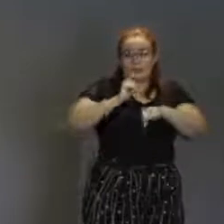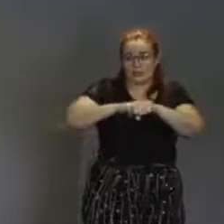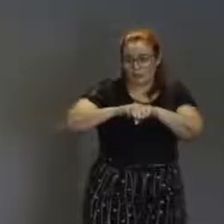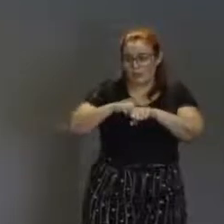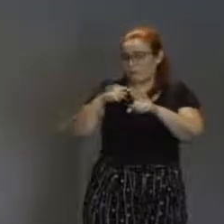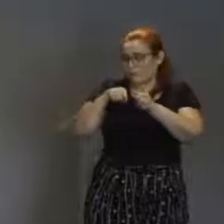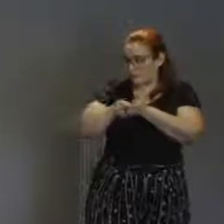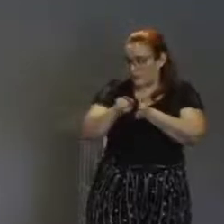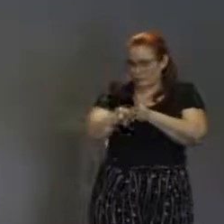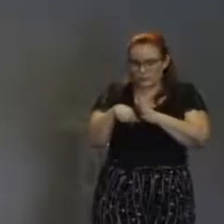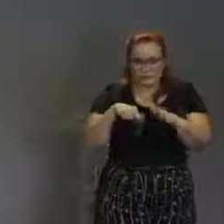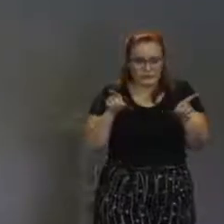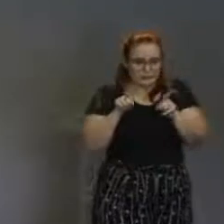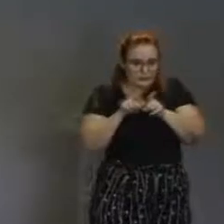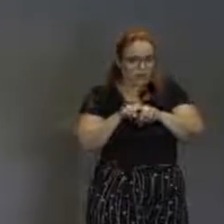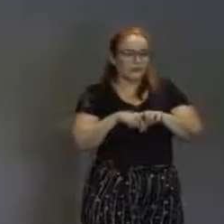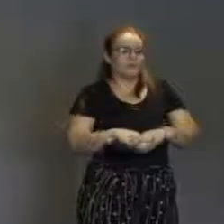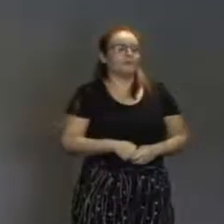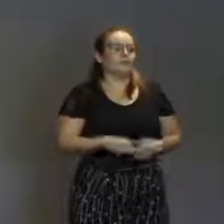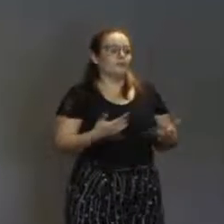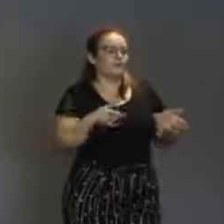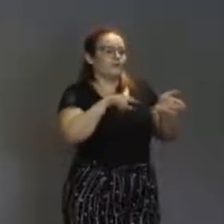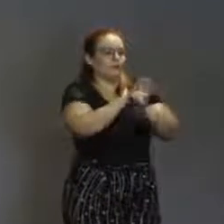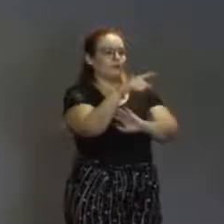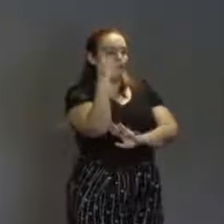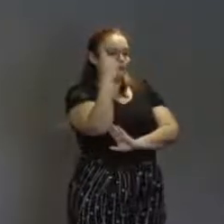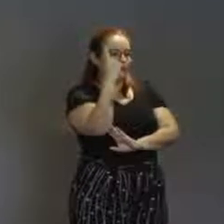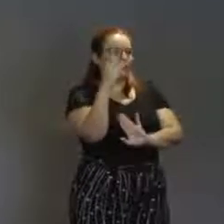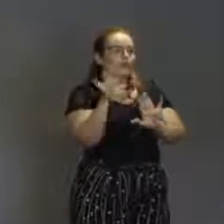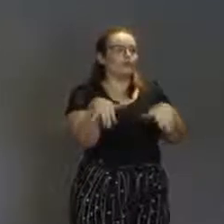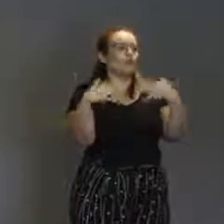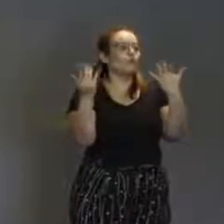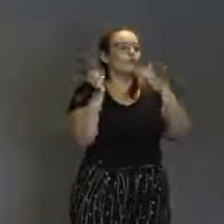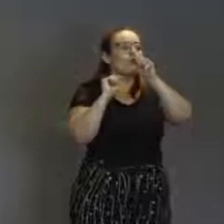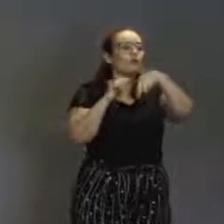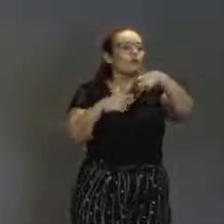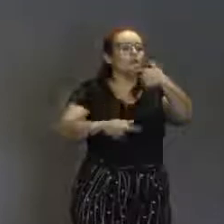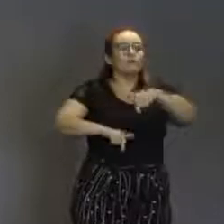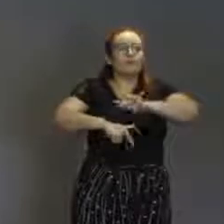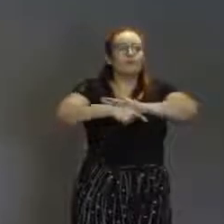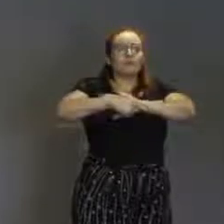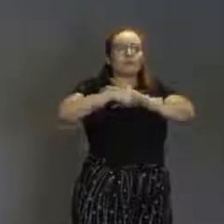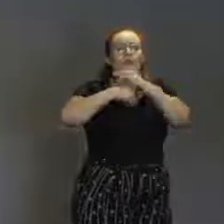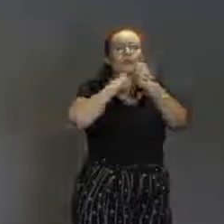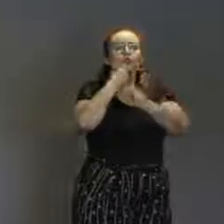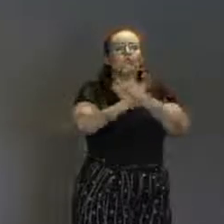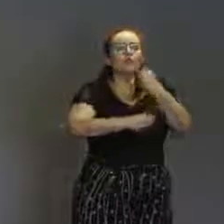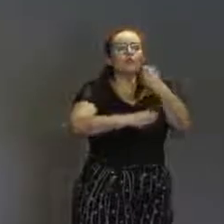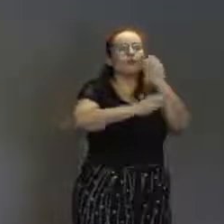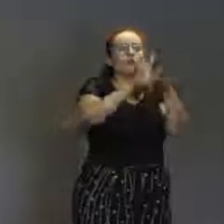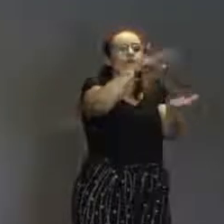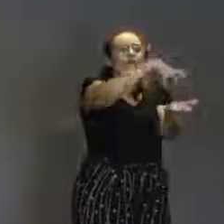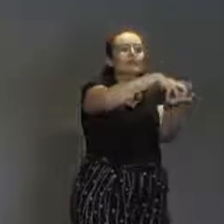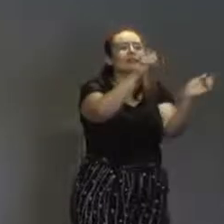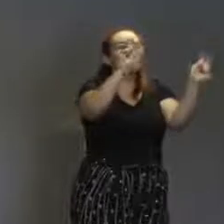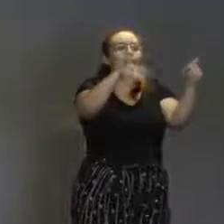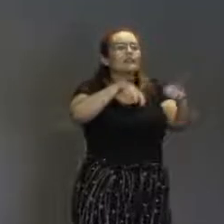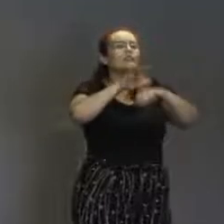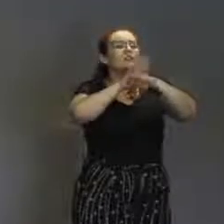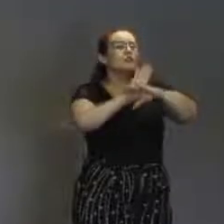aqui. Então, a primeira pergunta é qual seria, então, o papel, né, como que uma fundação poderia contribuir